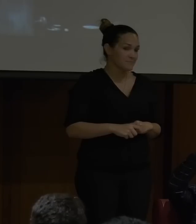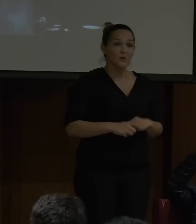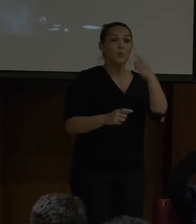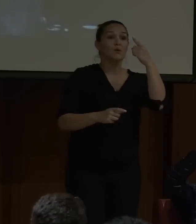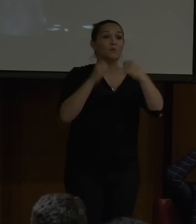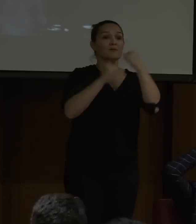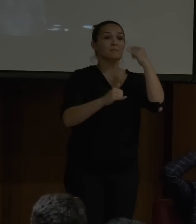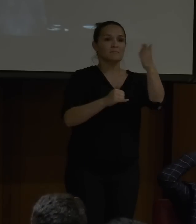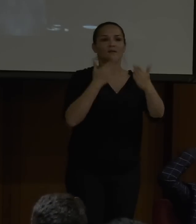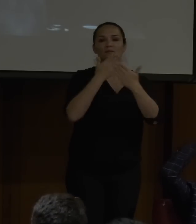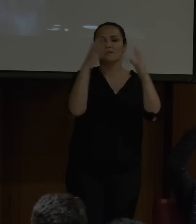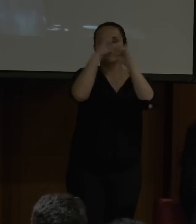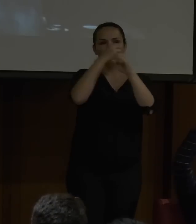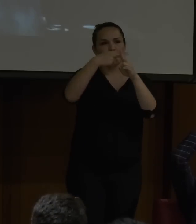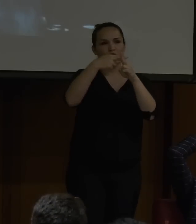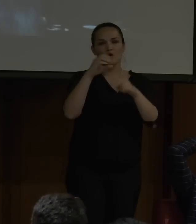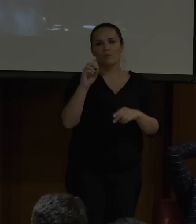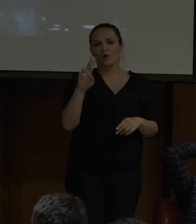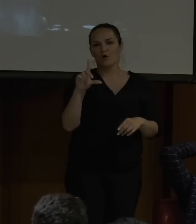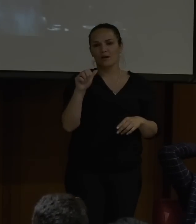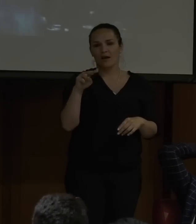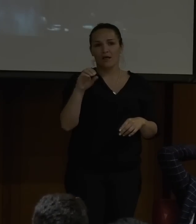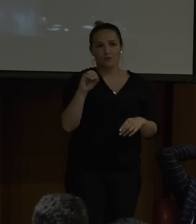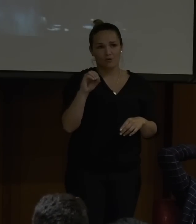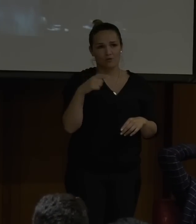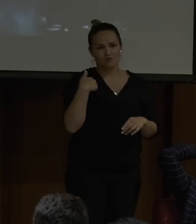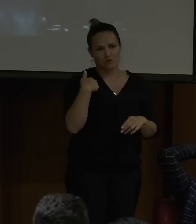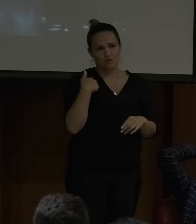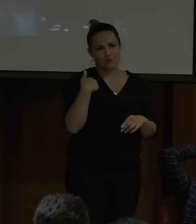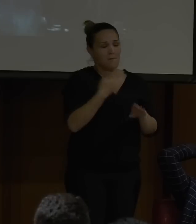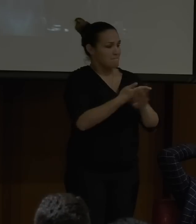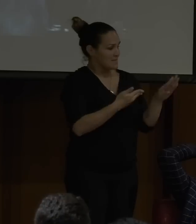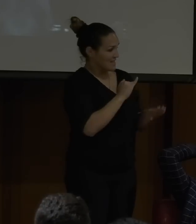Buenas noches, mi nombre es Orlando Díaz Romero. Quiero pedirle